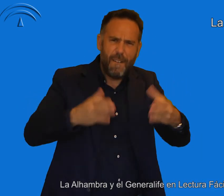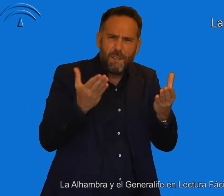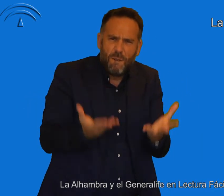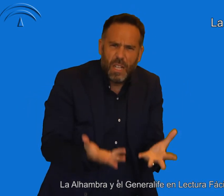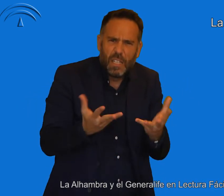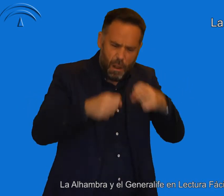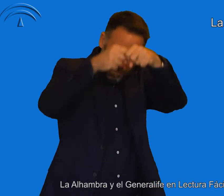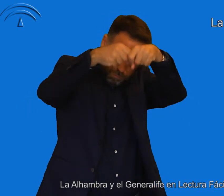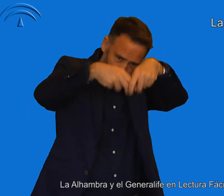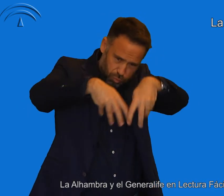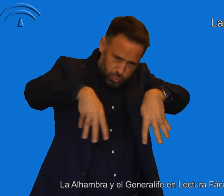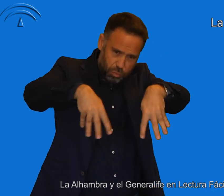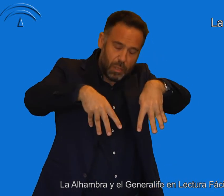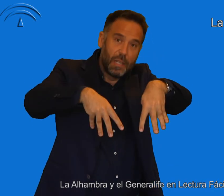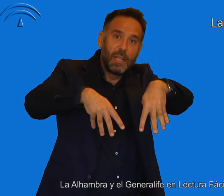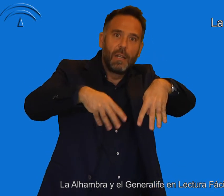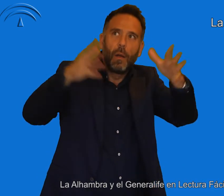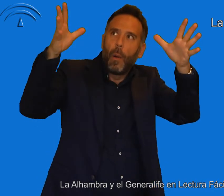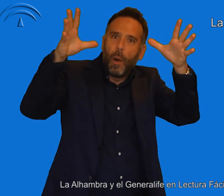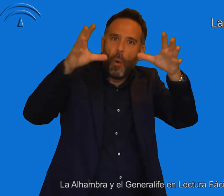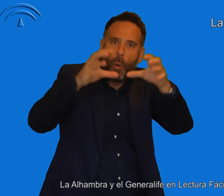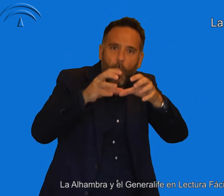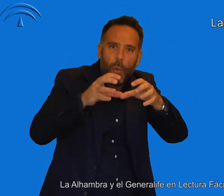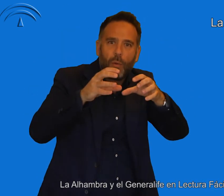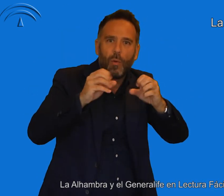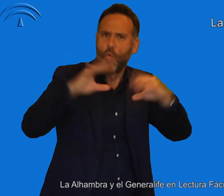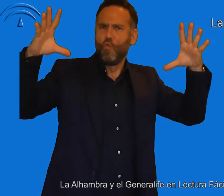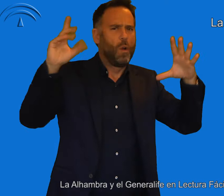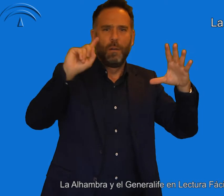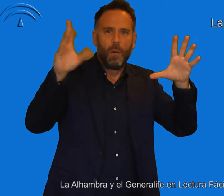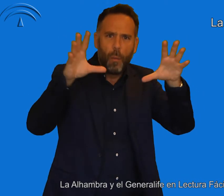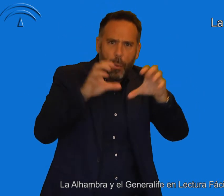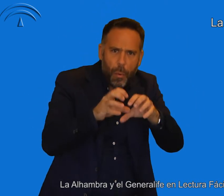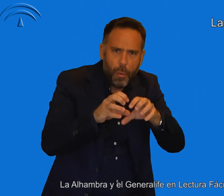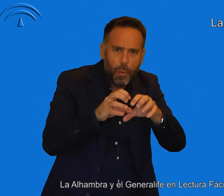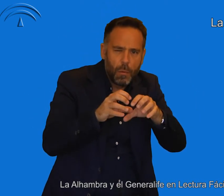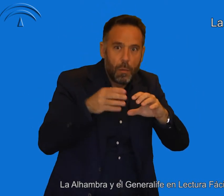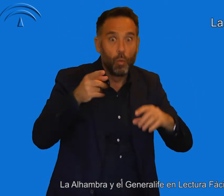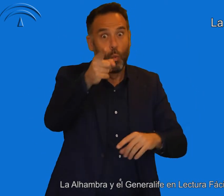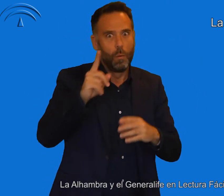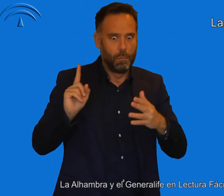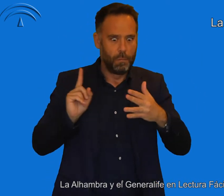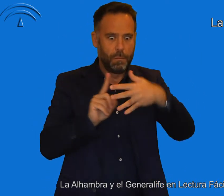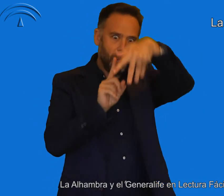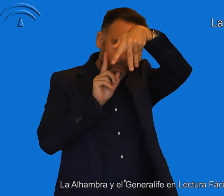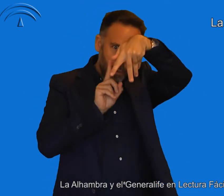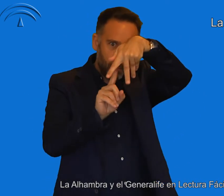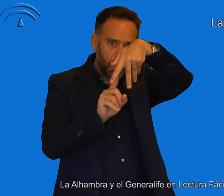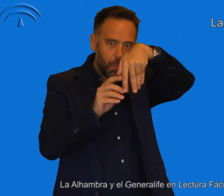cuelgan de los arcos y dejan la sala en penumbra. ¿Qué habrá al otro lado? En